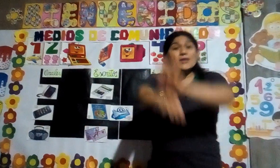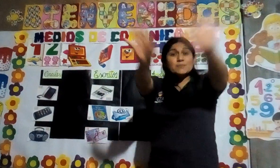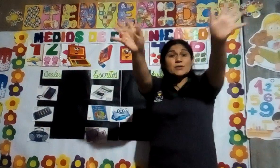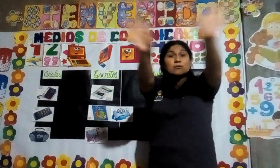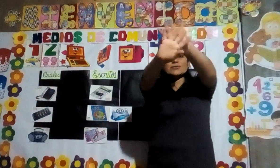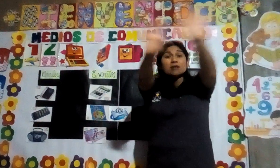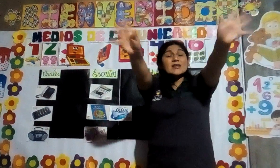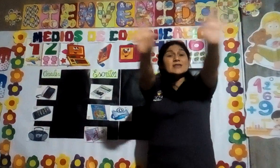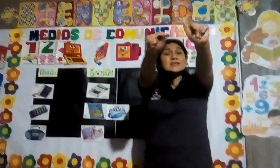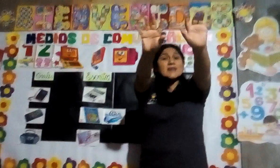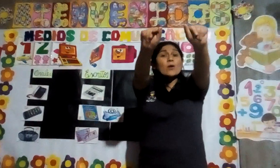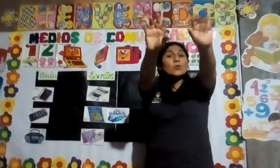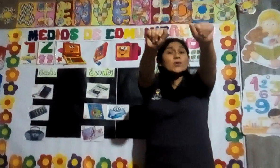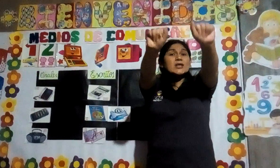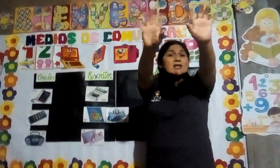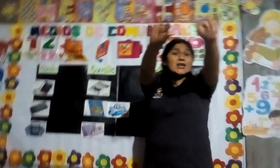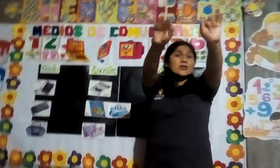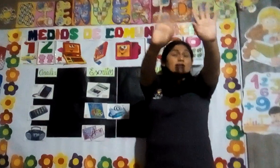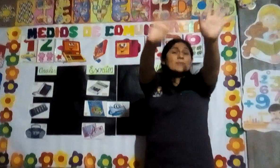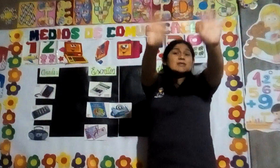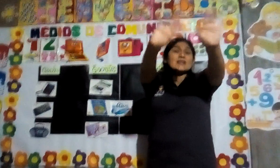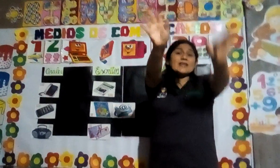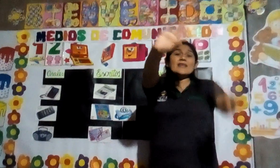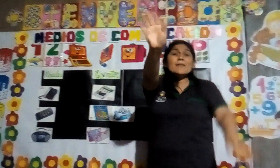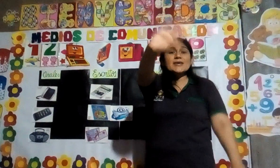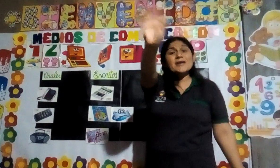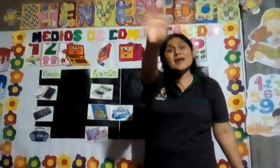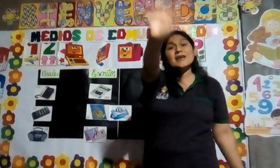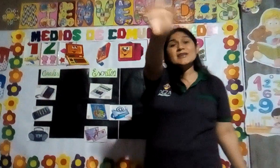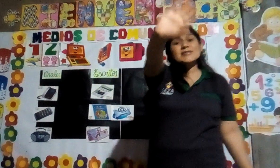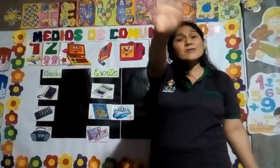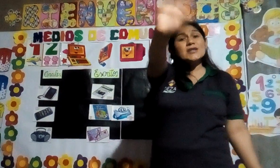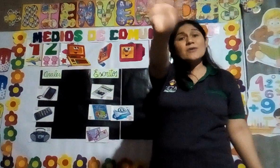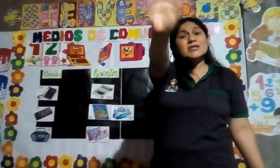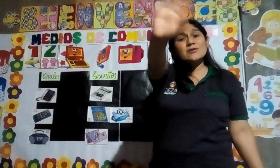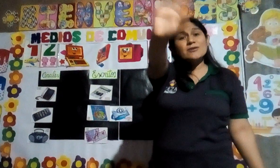despido de ustedes. Chao, cuídense y nos vemos el día de mañana. Chao, chao, chicos.